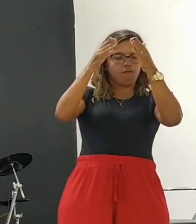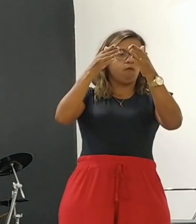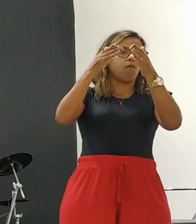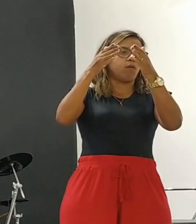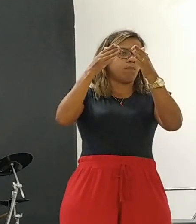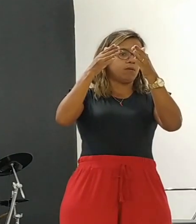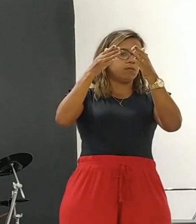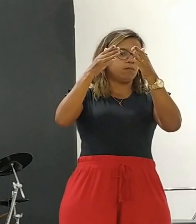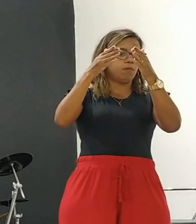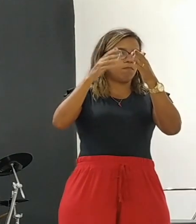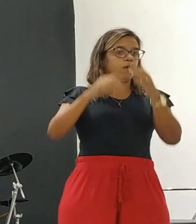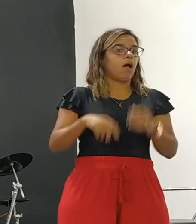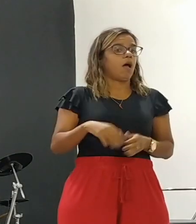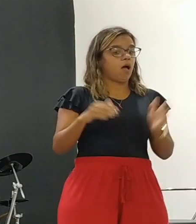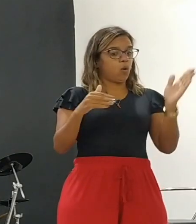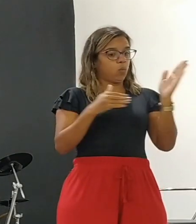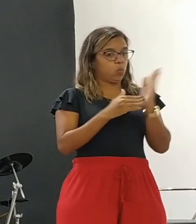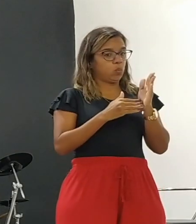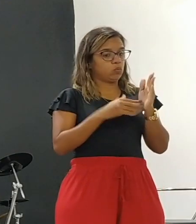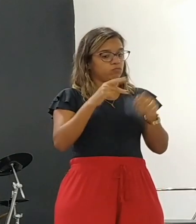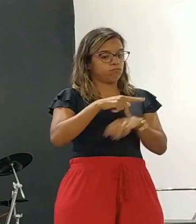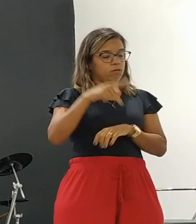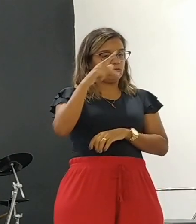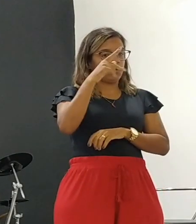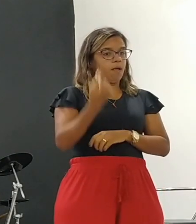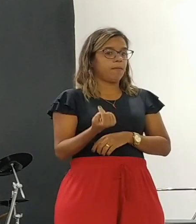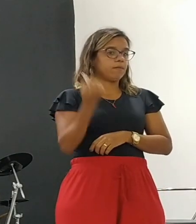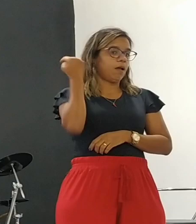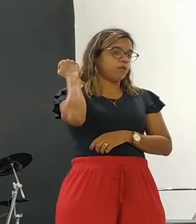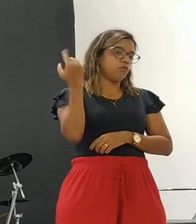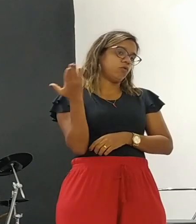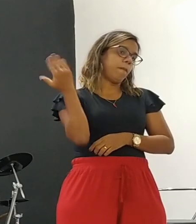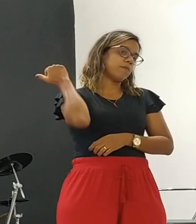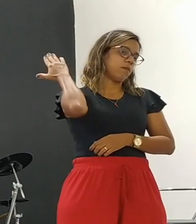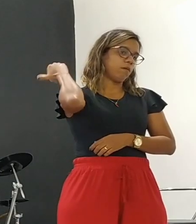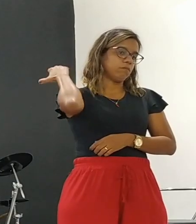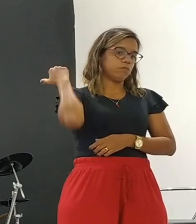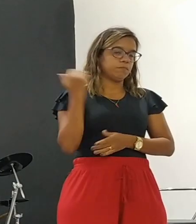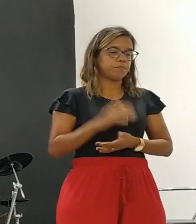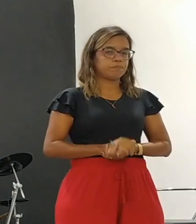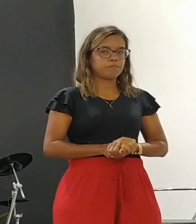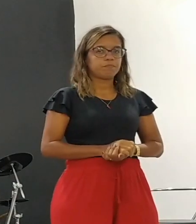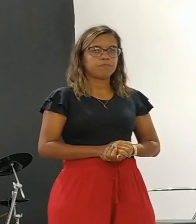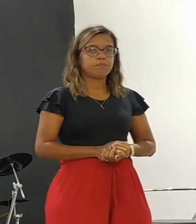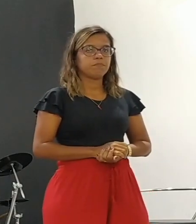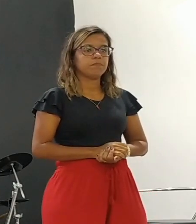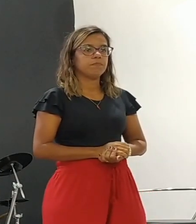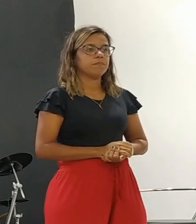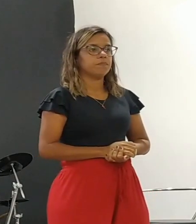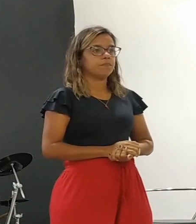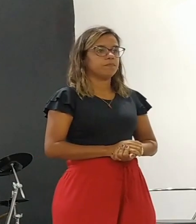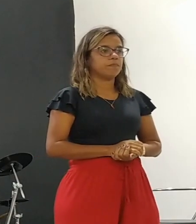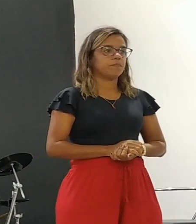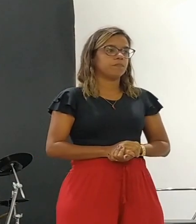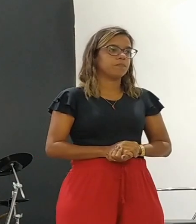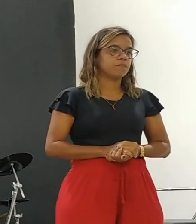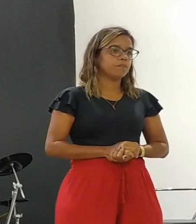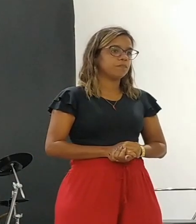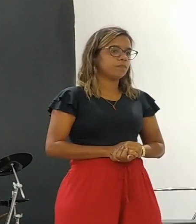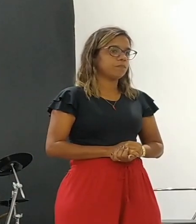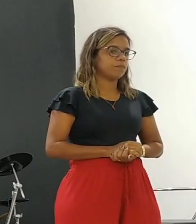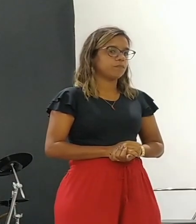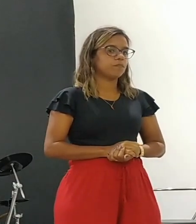Páscoa aponta para trás. Ele diz: eu cumpri o que estava previsto lá na lei. Aleluia. Quando